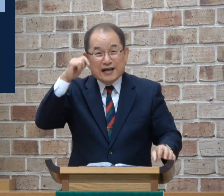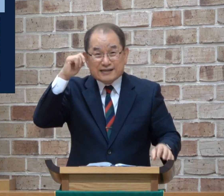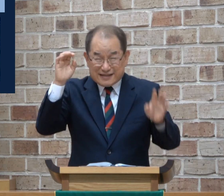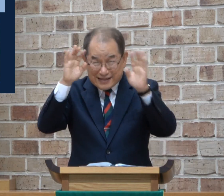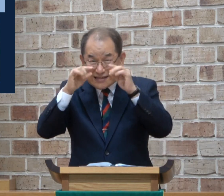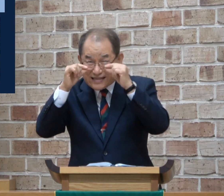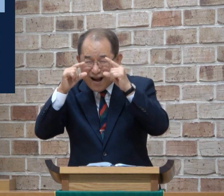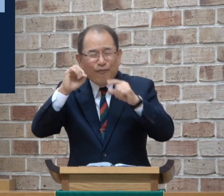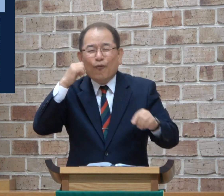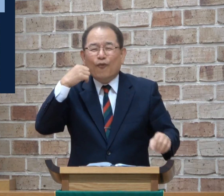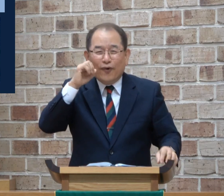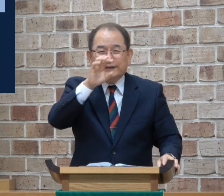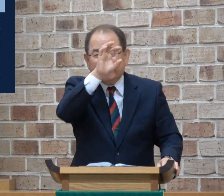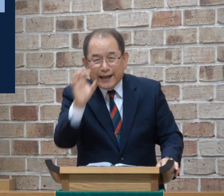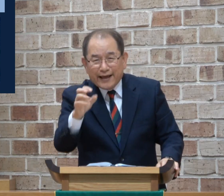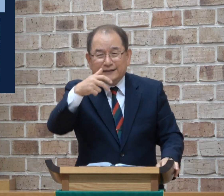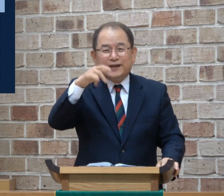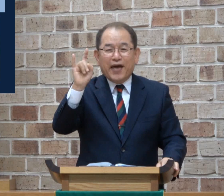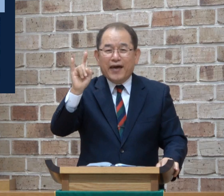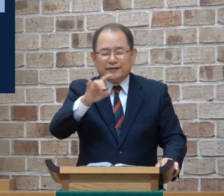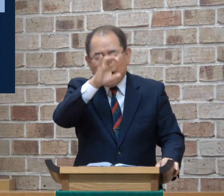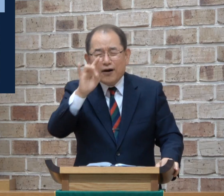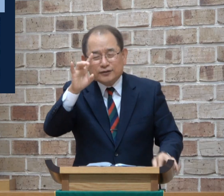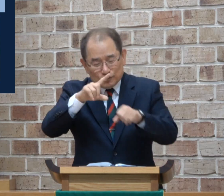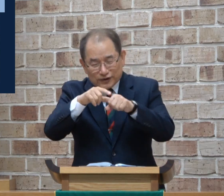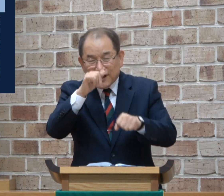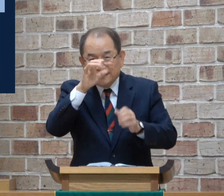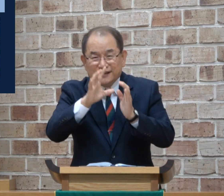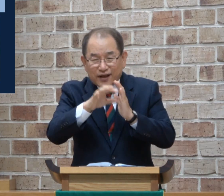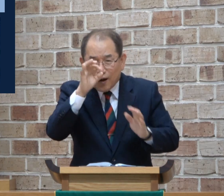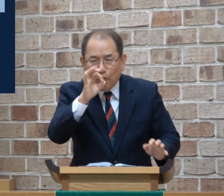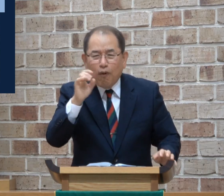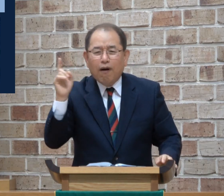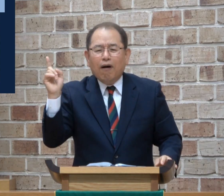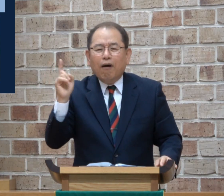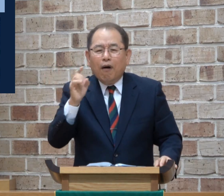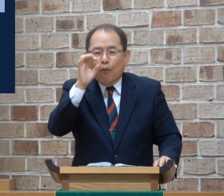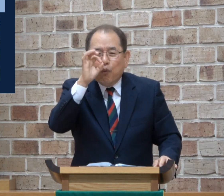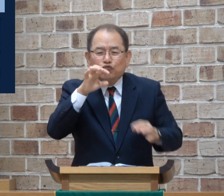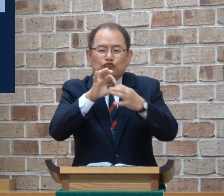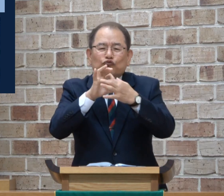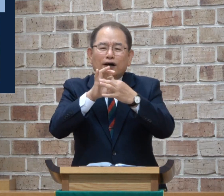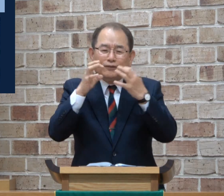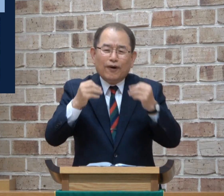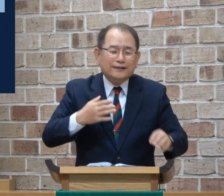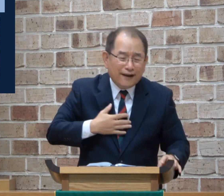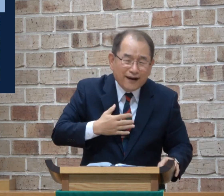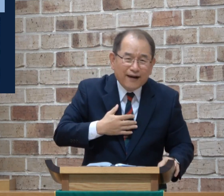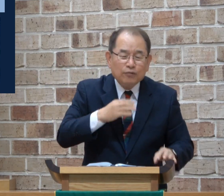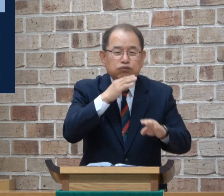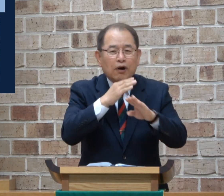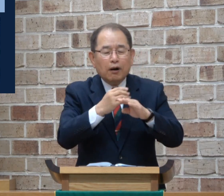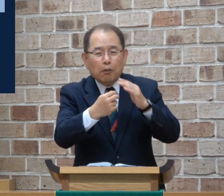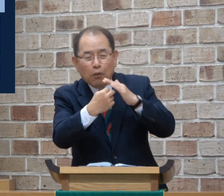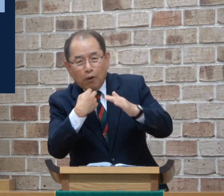이제 방송국에서 하는 프로그램에 나와서 제가 관심이 있어서 탈북자들의 이야기를 가끔 보게